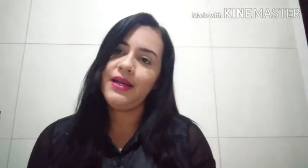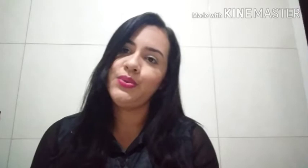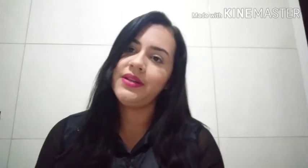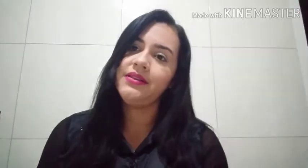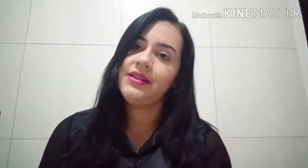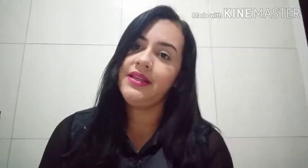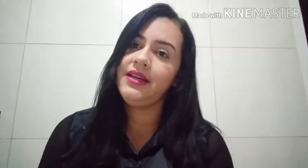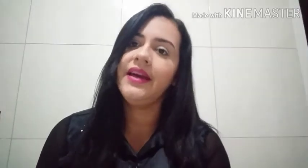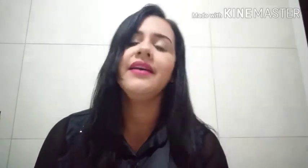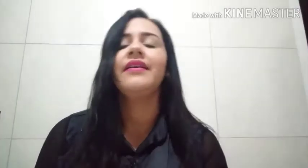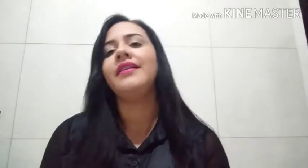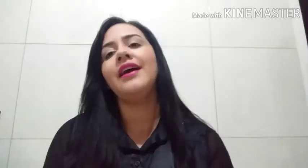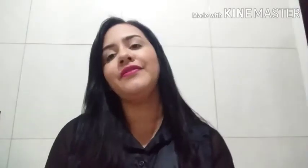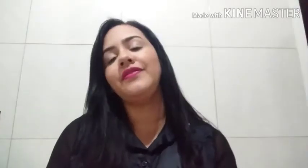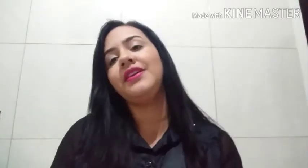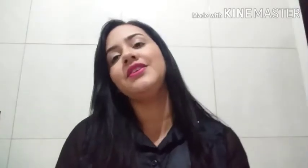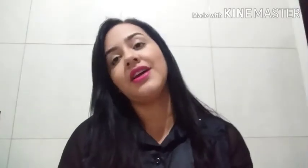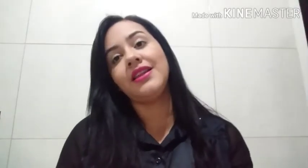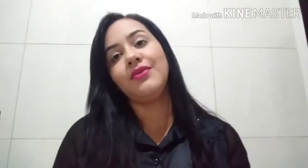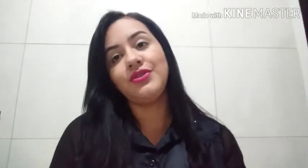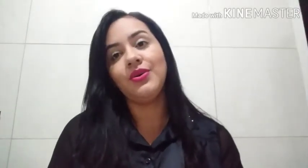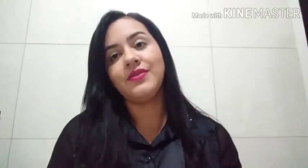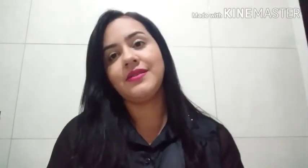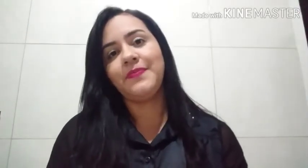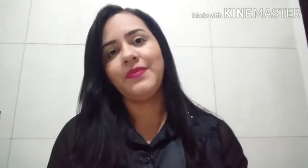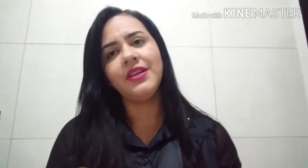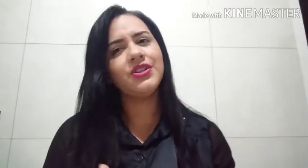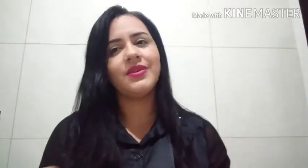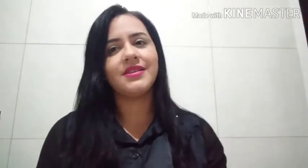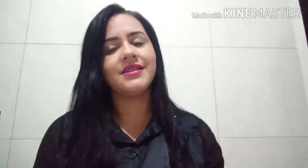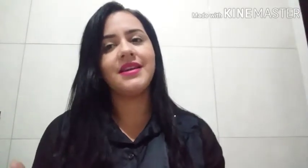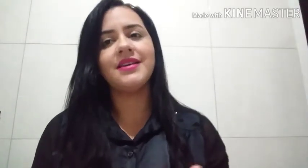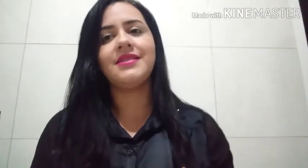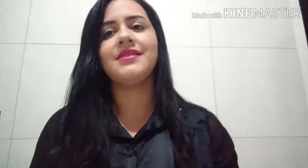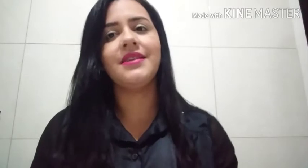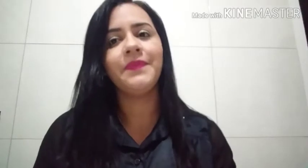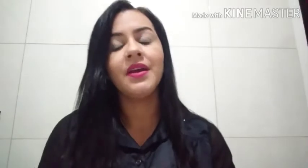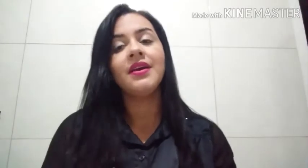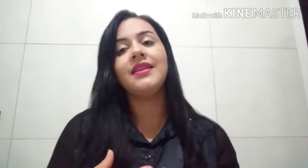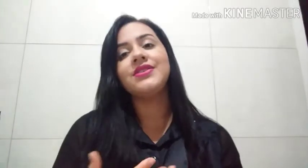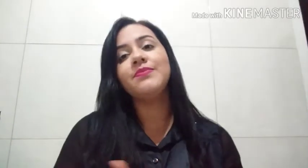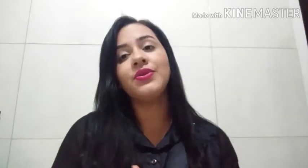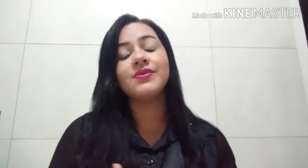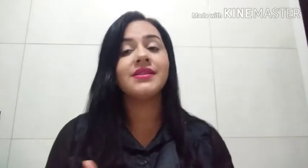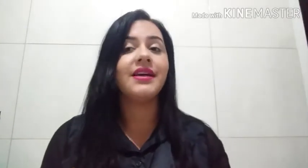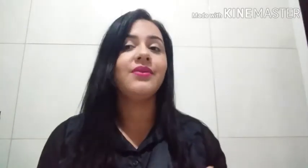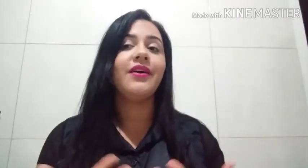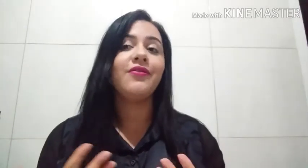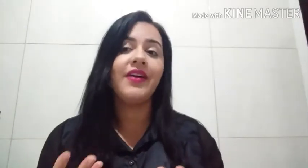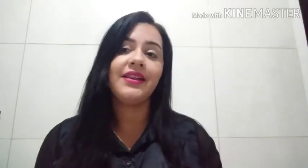literatura tem, né, na vida de cada um de nós e de todas as crianças, né? Desde muito cedo é